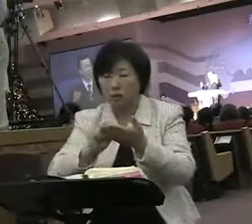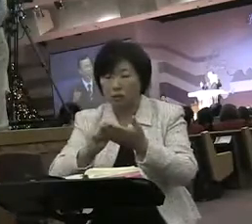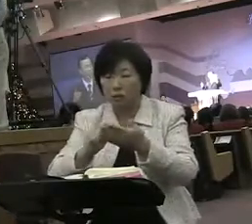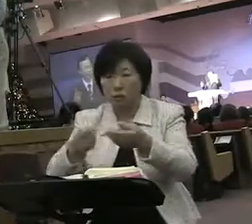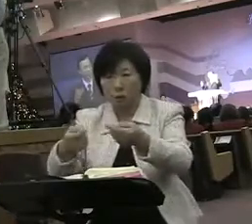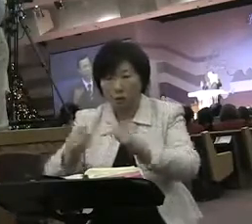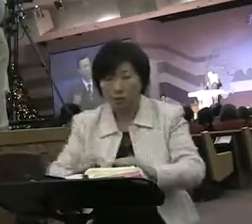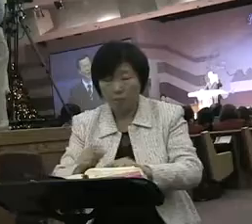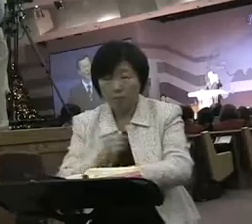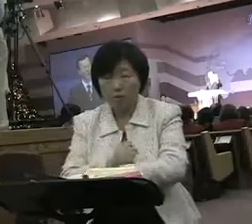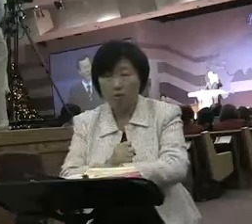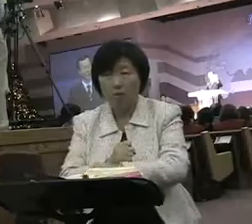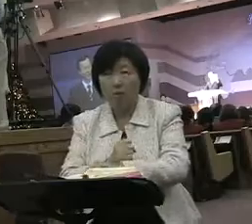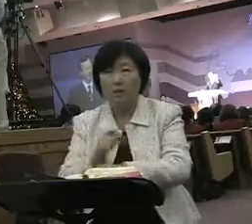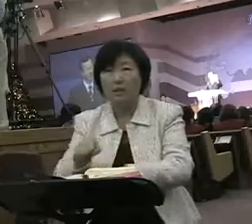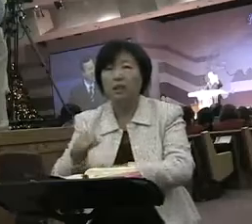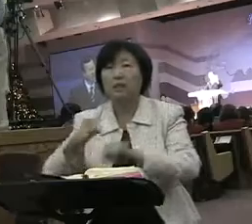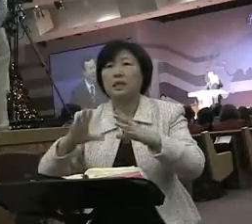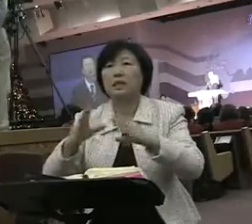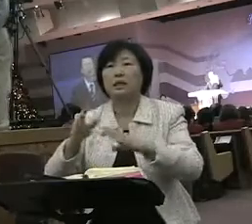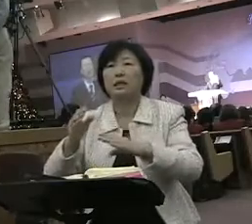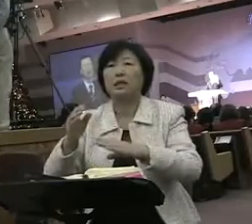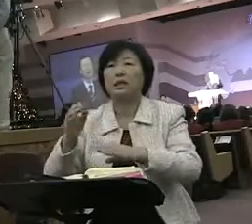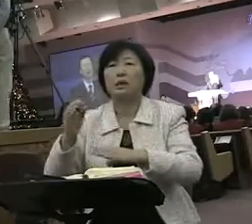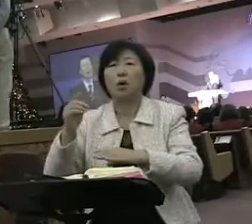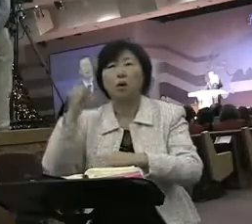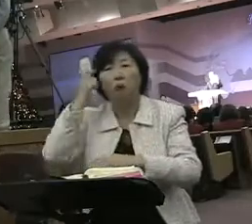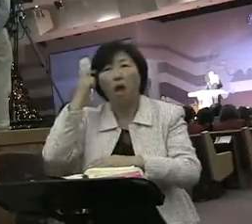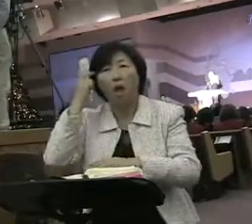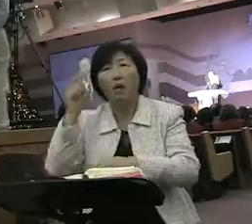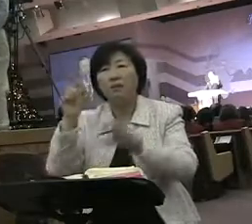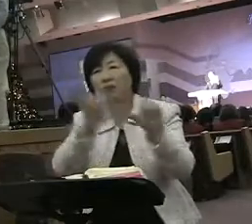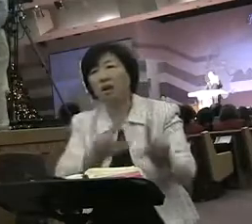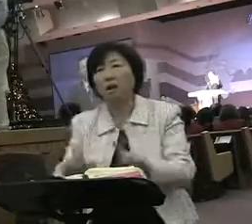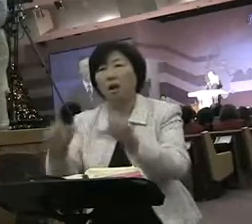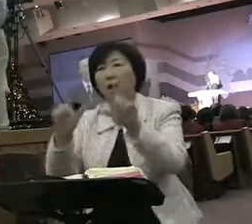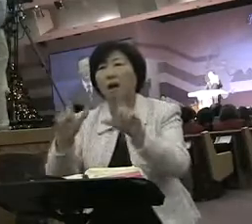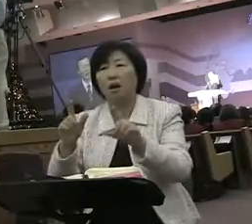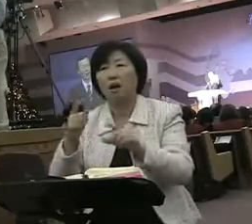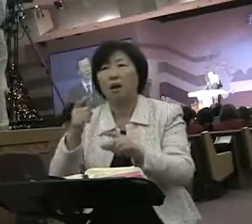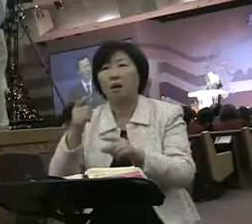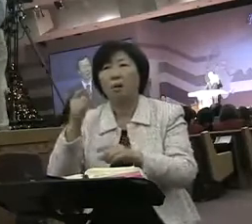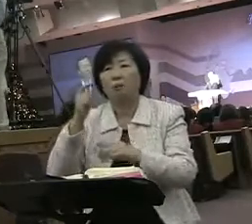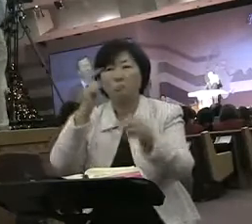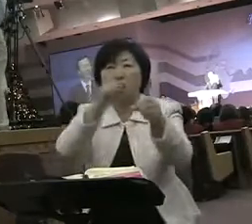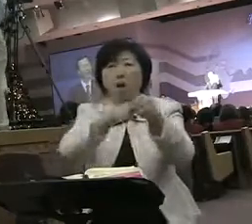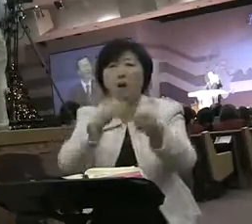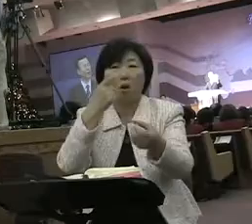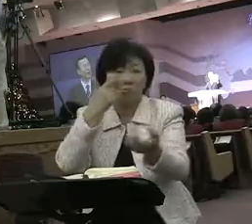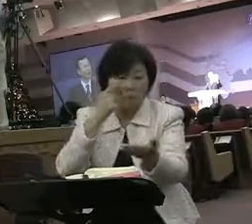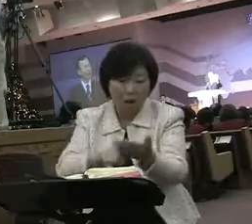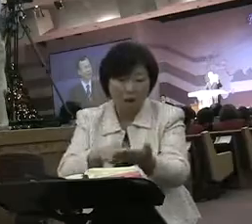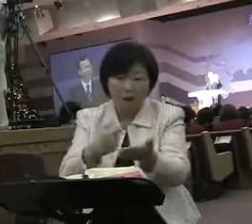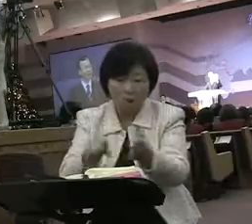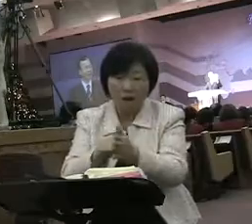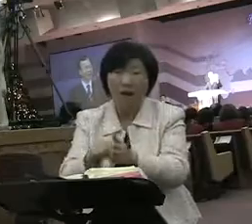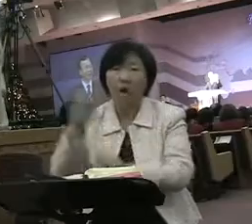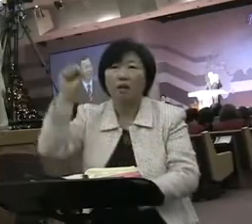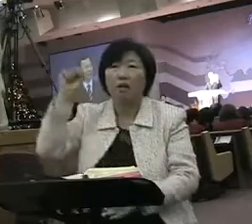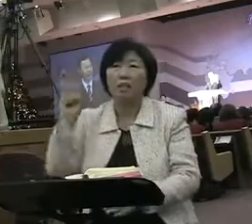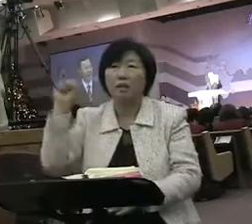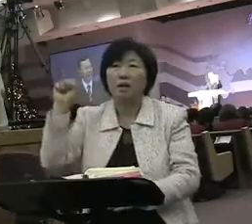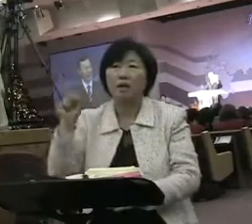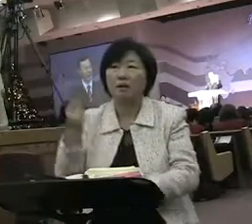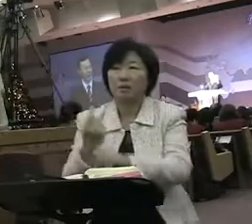사는가? 목적을 발견하기 위해 굉장히 중요한 그러한 캠페인입니다. 여러분 이번에 지난 또 작년에